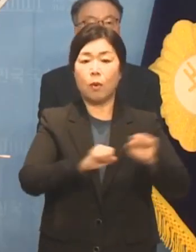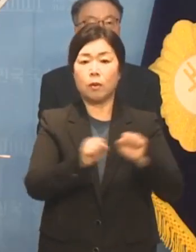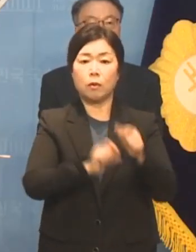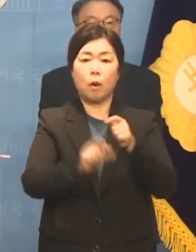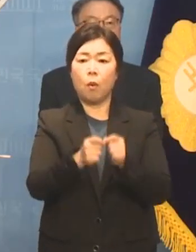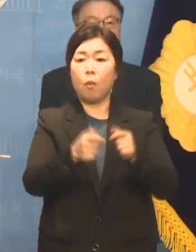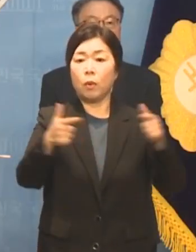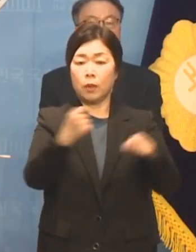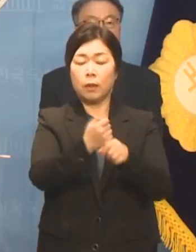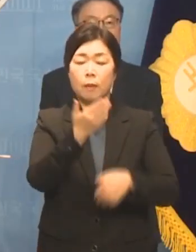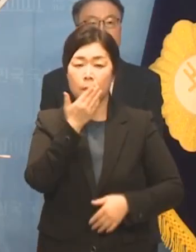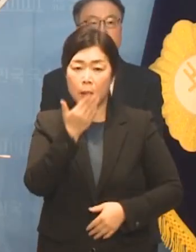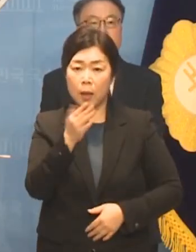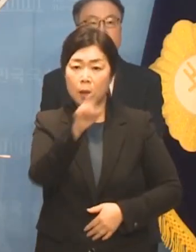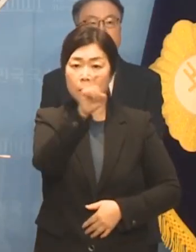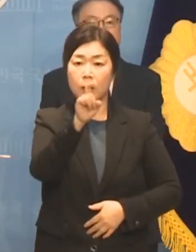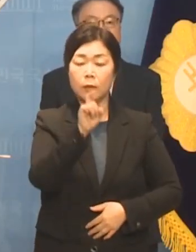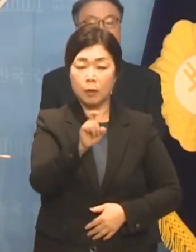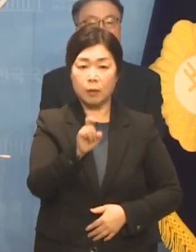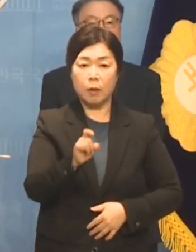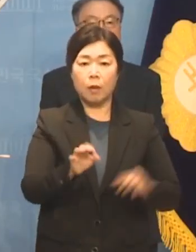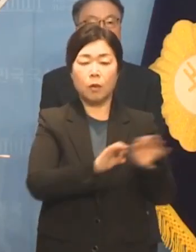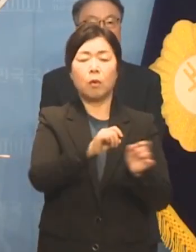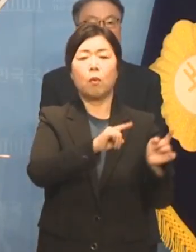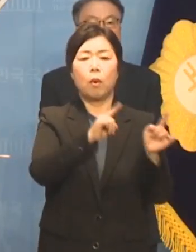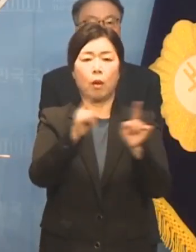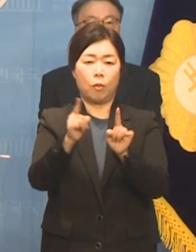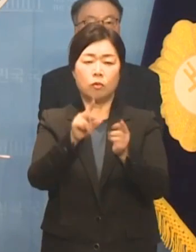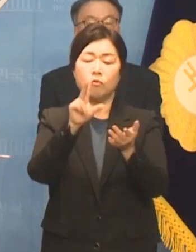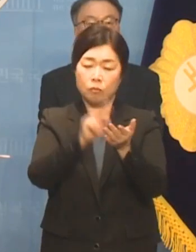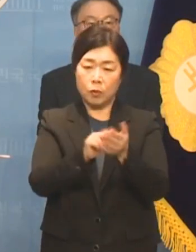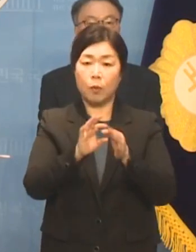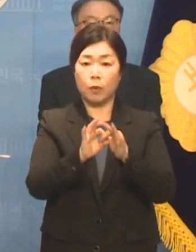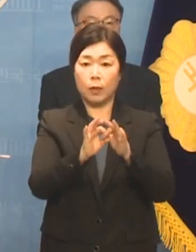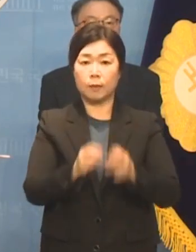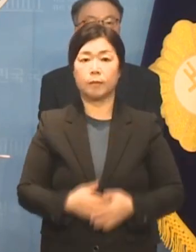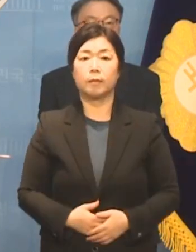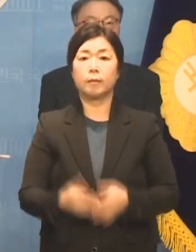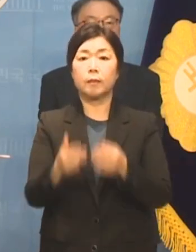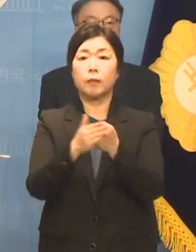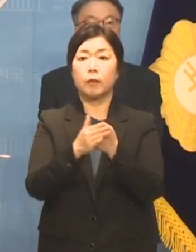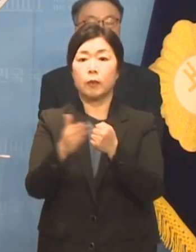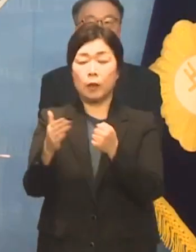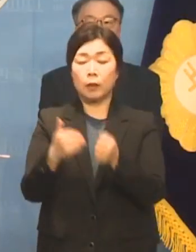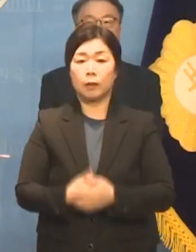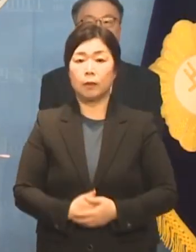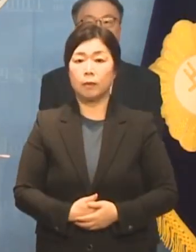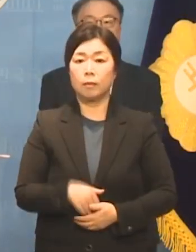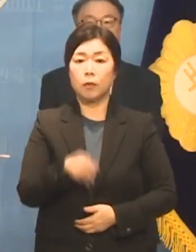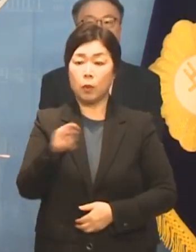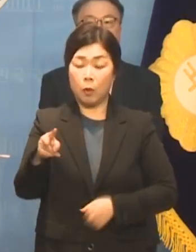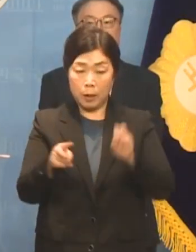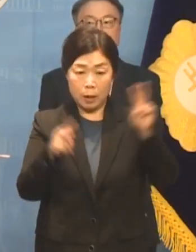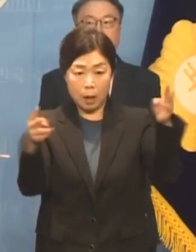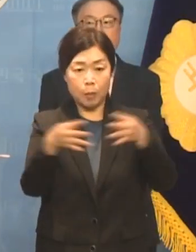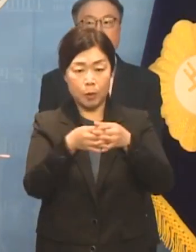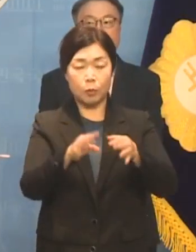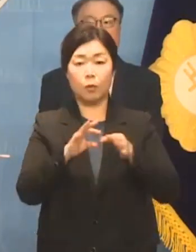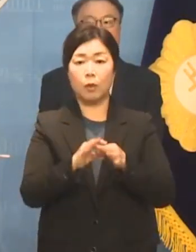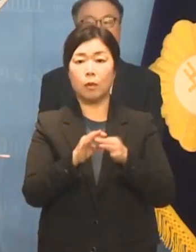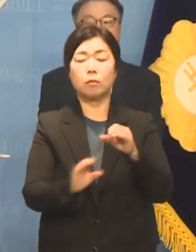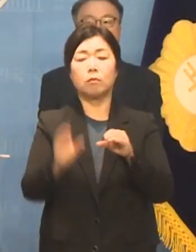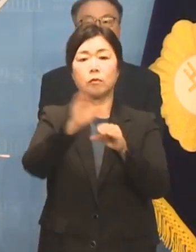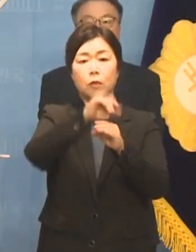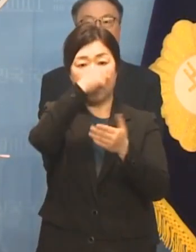확대해 갈 수 있을 것인지가 경제 회복의 관건입니다. 따라서 여야 합의를 통해